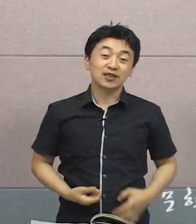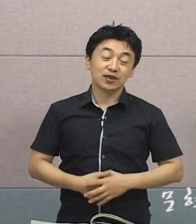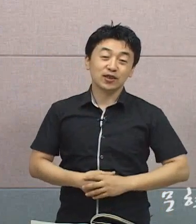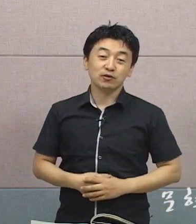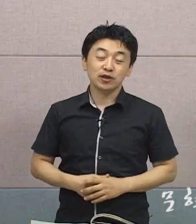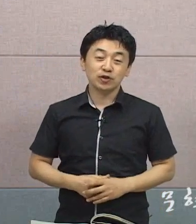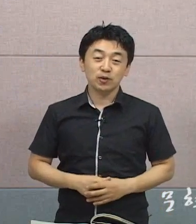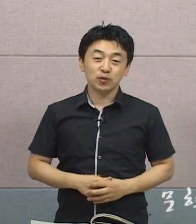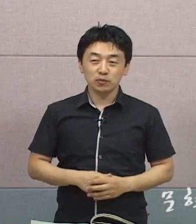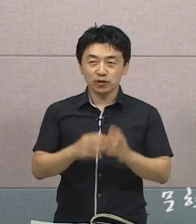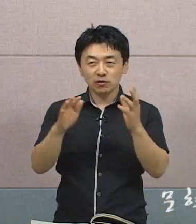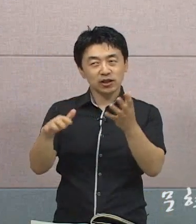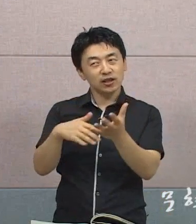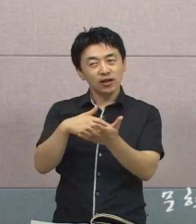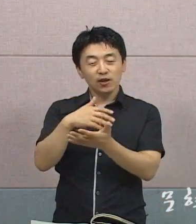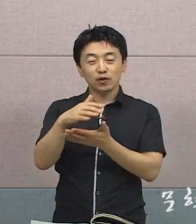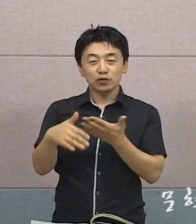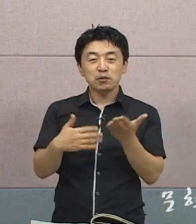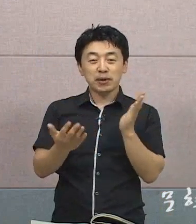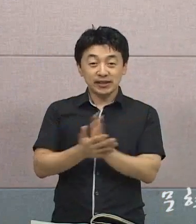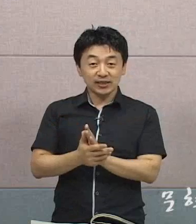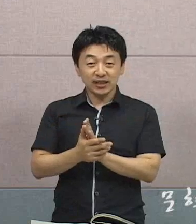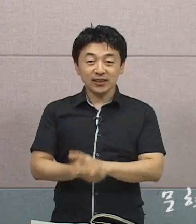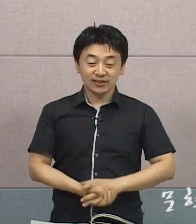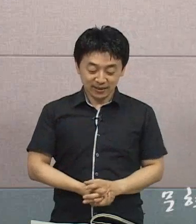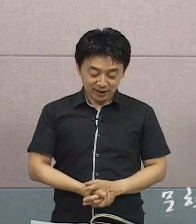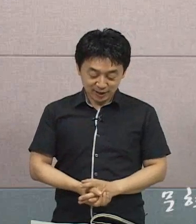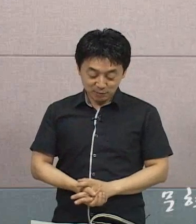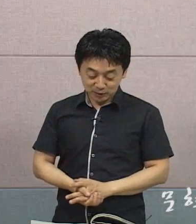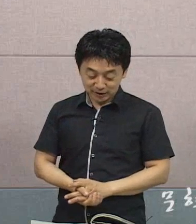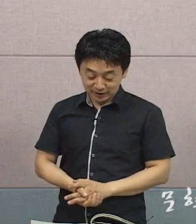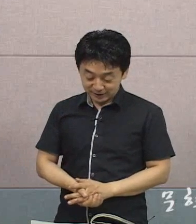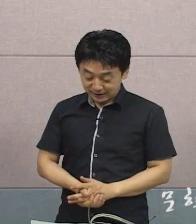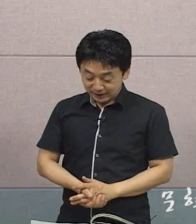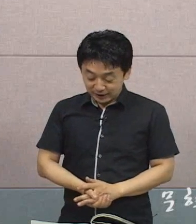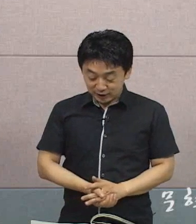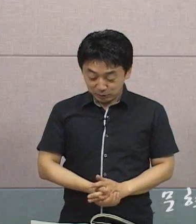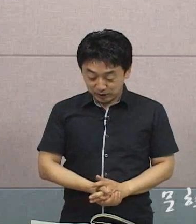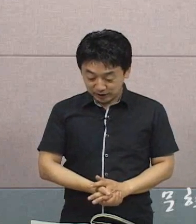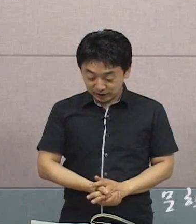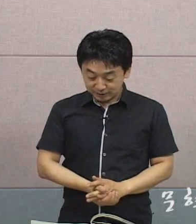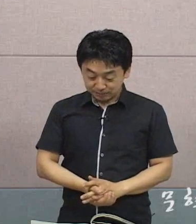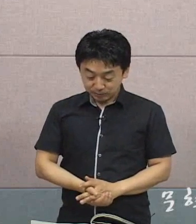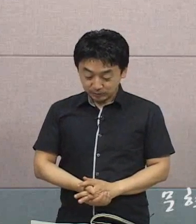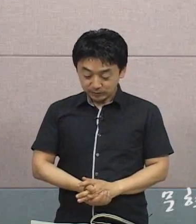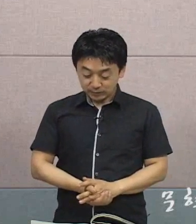이렇게 사용을 해주시면 조금 더 상황이 수화와 맞지 않을까라는 생각을 해봅니다. 네, 25페이지 두